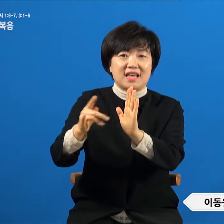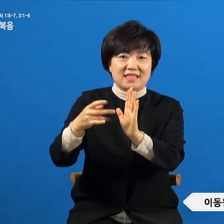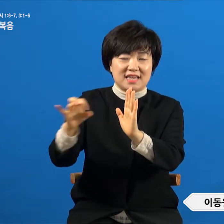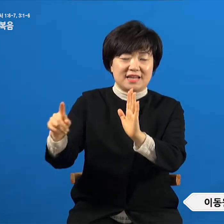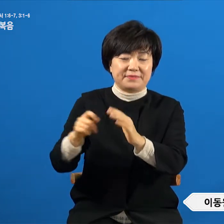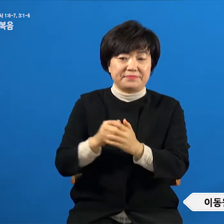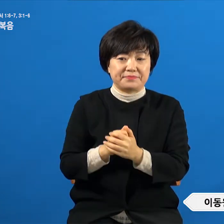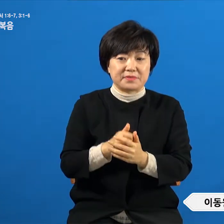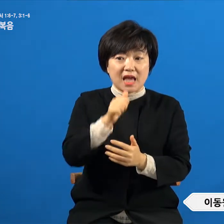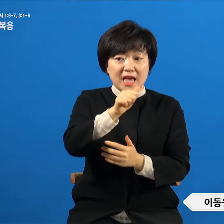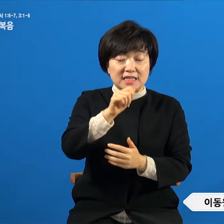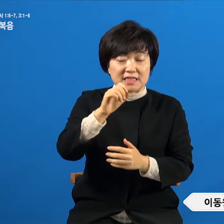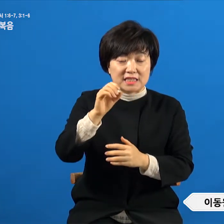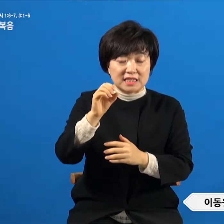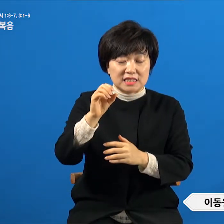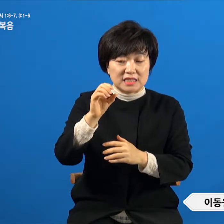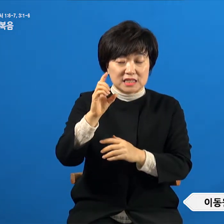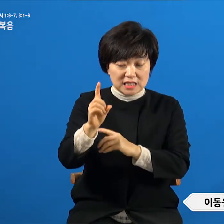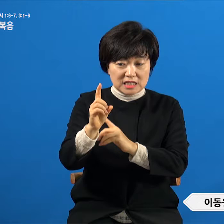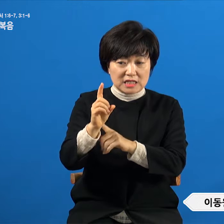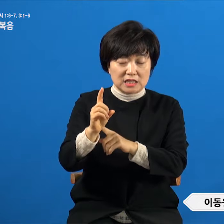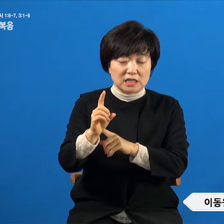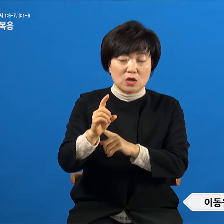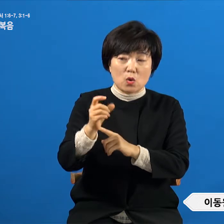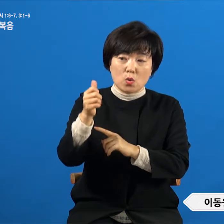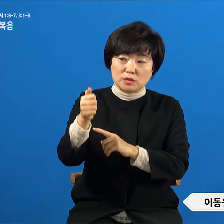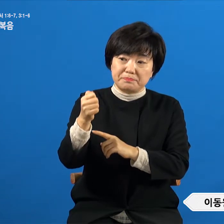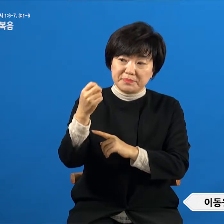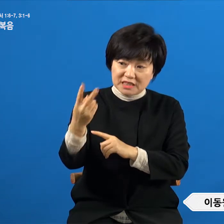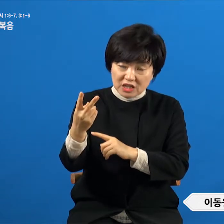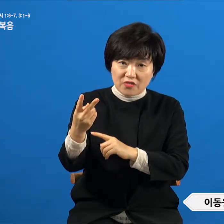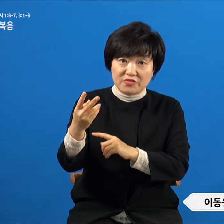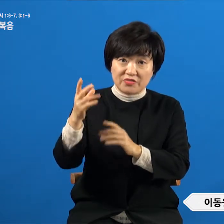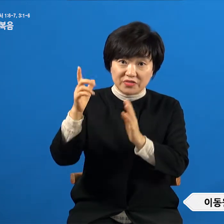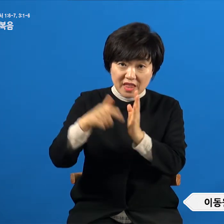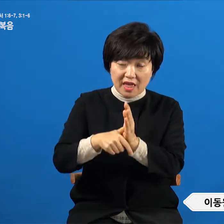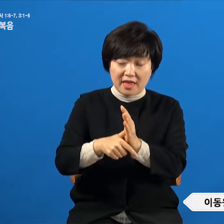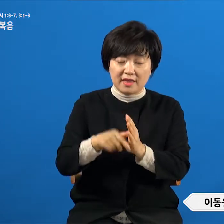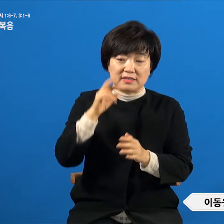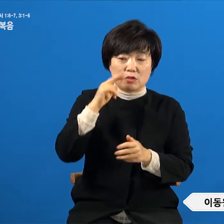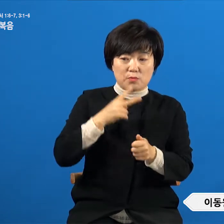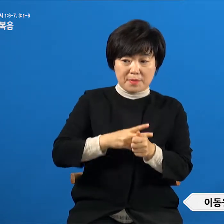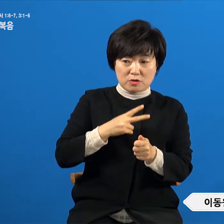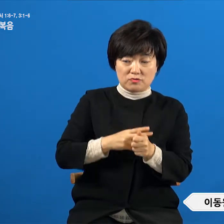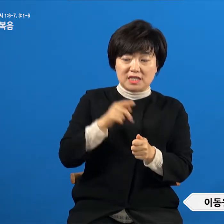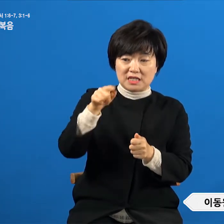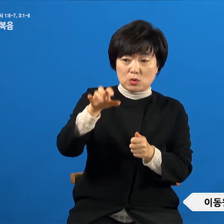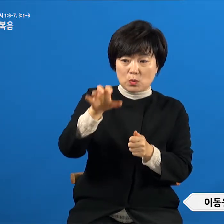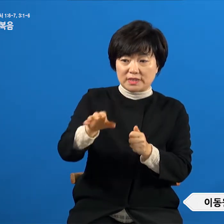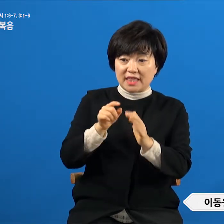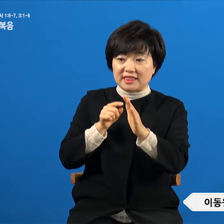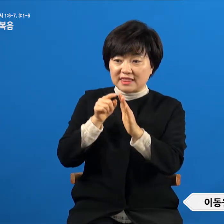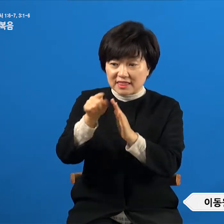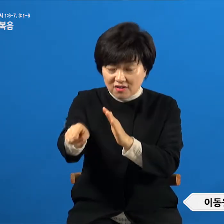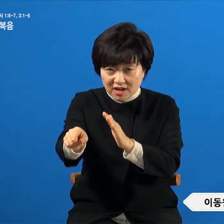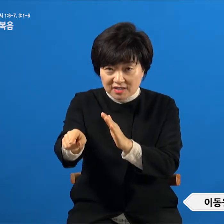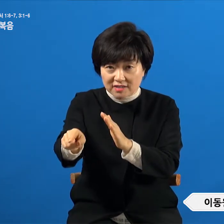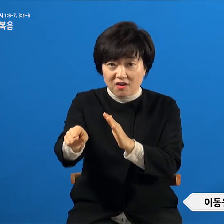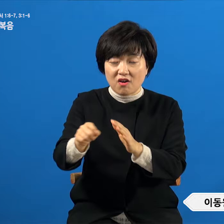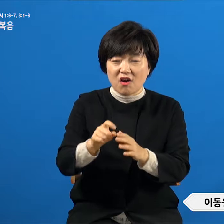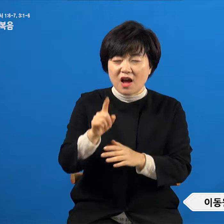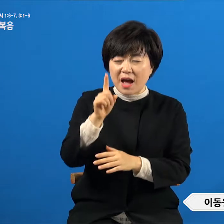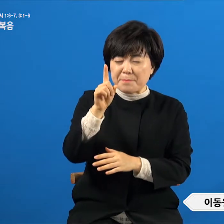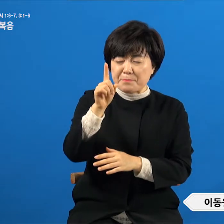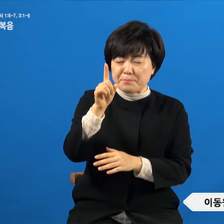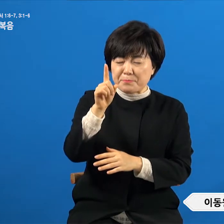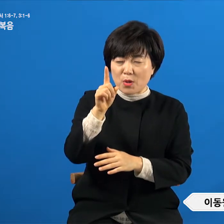서기 AD 5052년, AD 52년경에 바울이 이 지역에 들어가서 한 번도 복음을